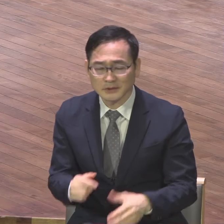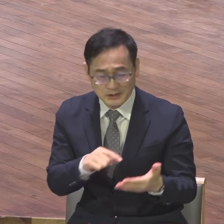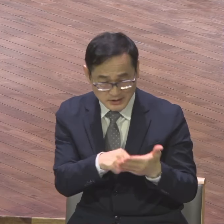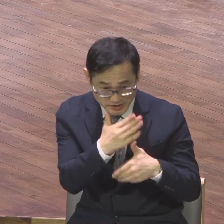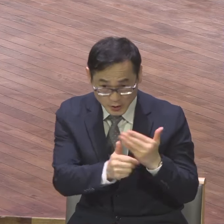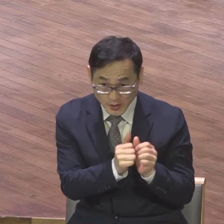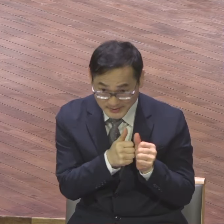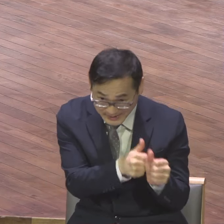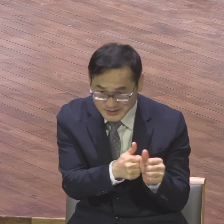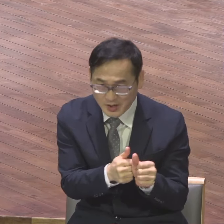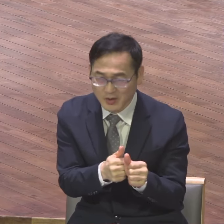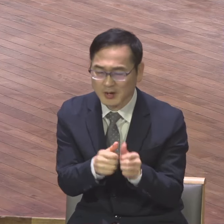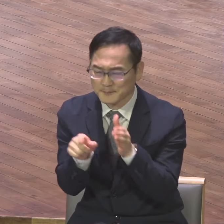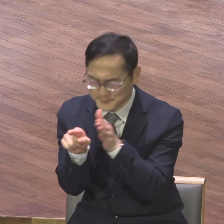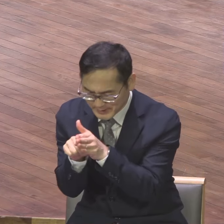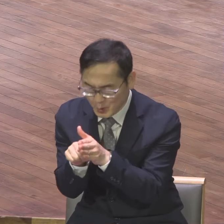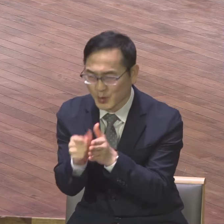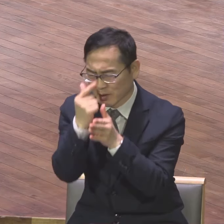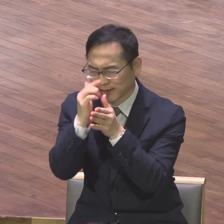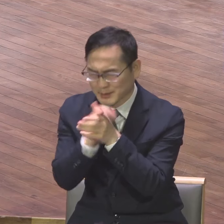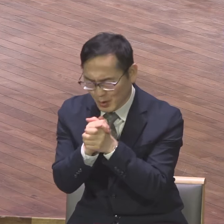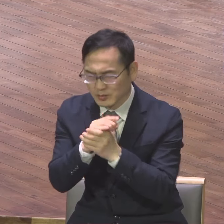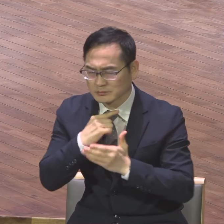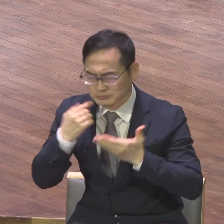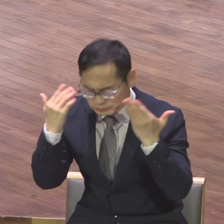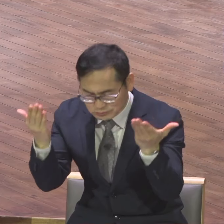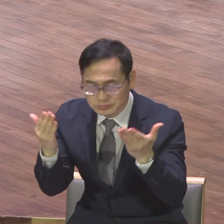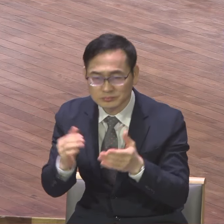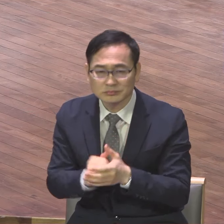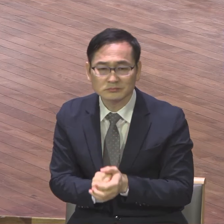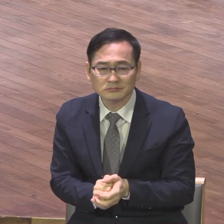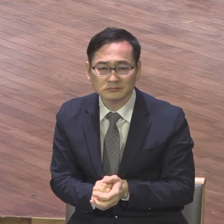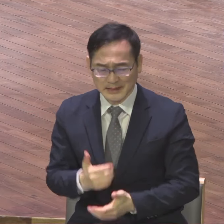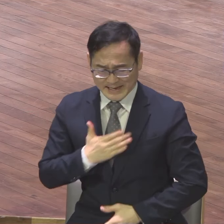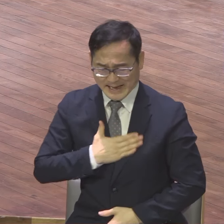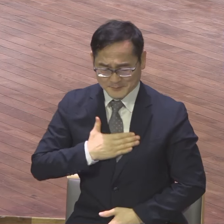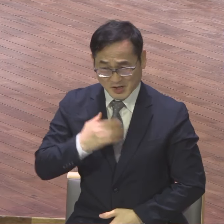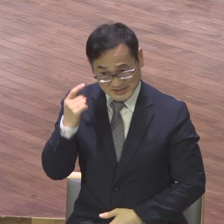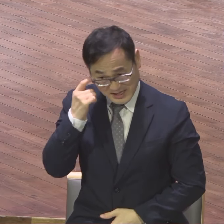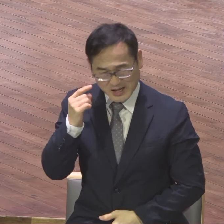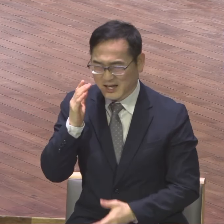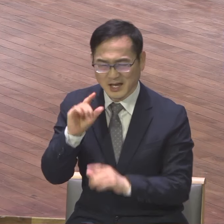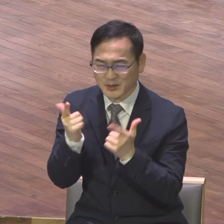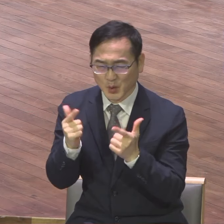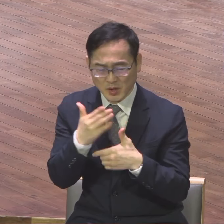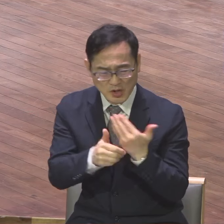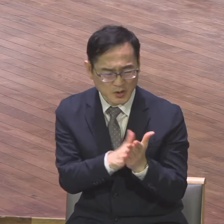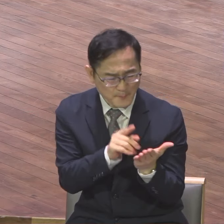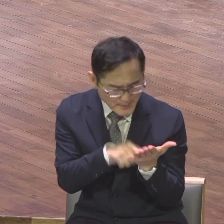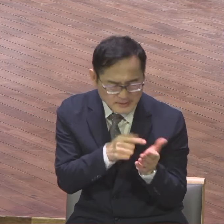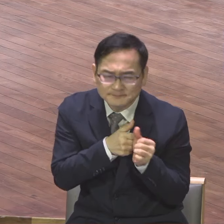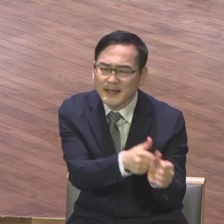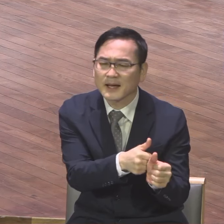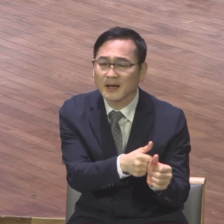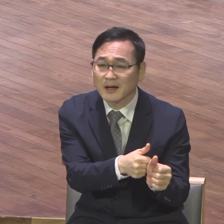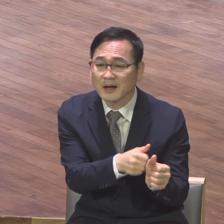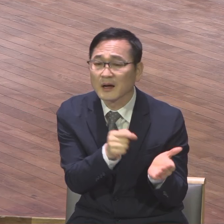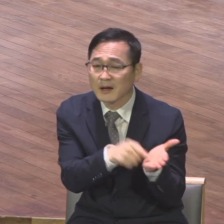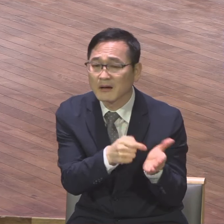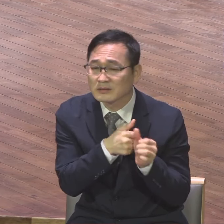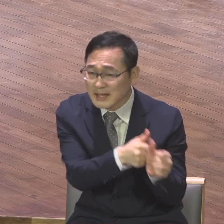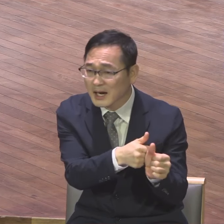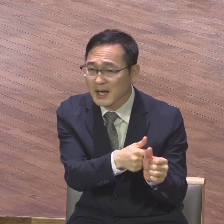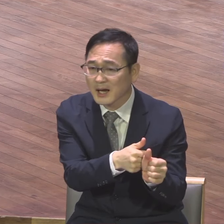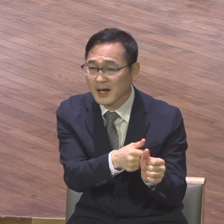것이고 성경에 의해서 의신해, 그 의신이 상달되는 것이고 내 기분, 내 감정이 아니라 성경, 말씀에 의지하여 그물 열어야